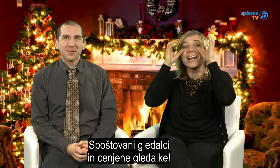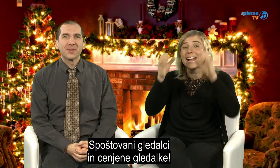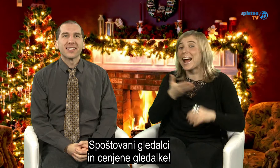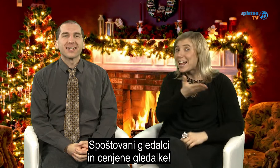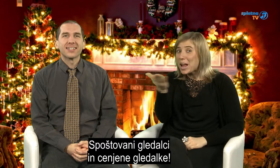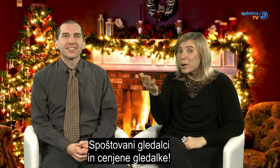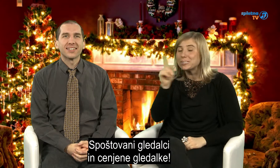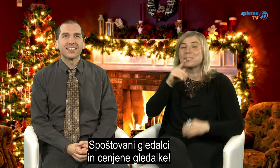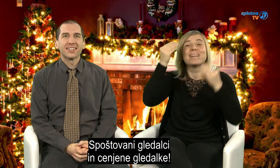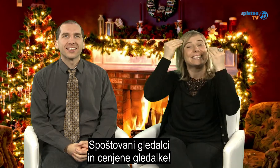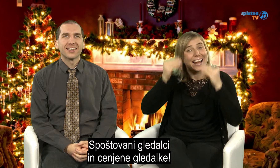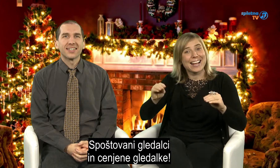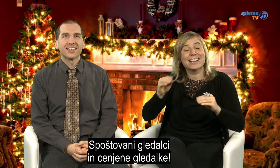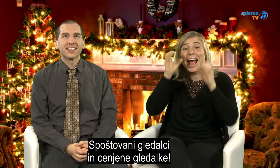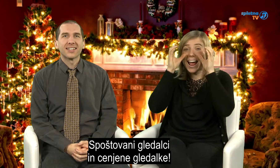Spoštovani gledalci in cenjene gledalke.